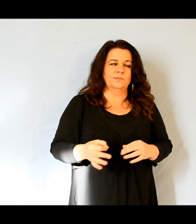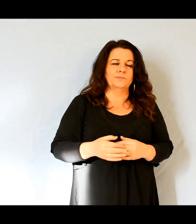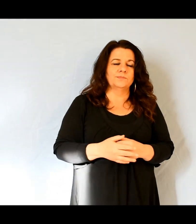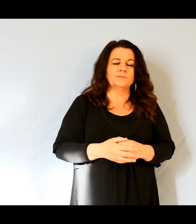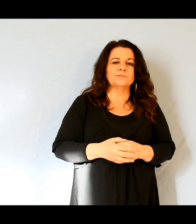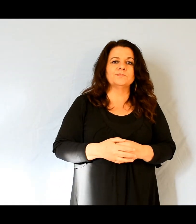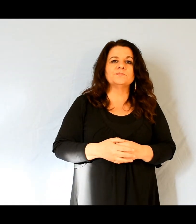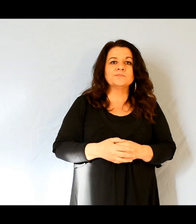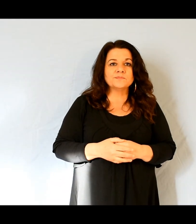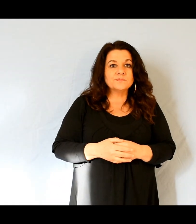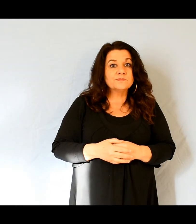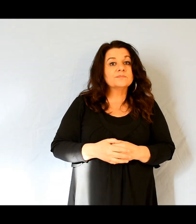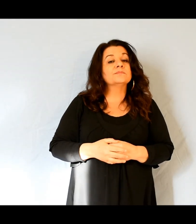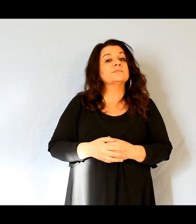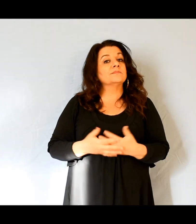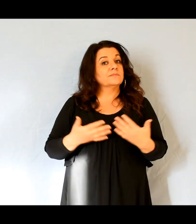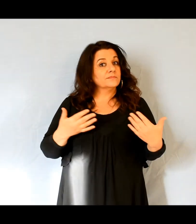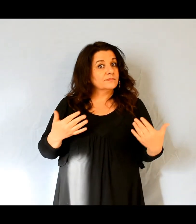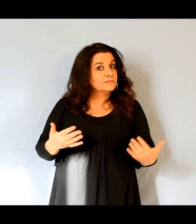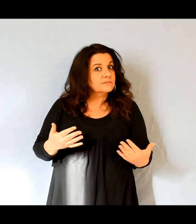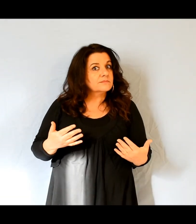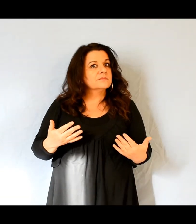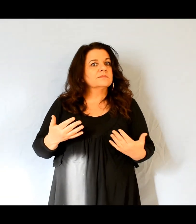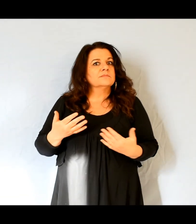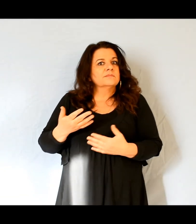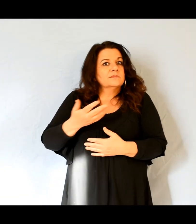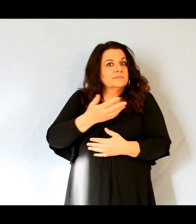Et ils restèrent fermement attachés à cette parole,